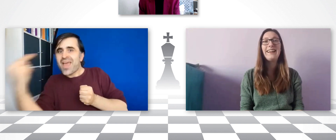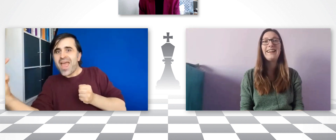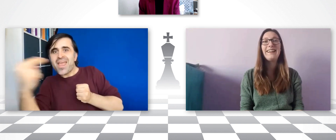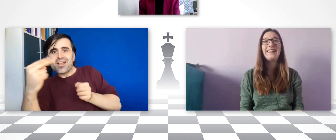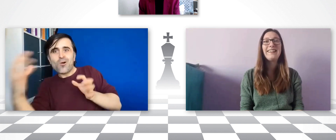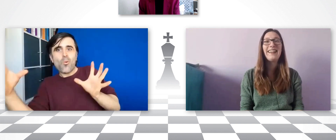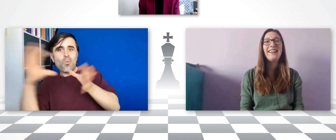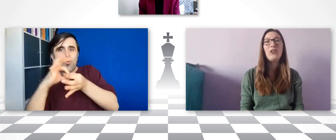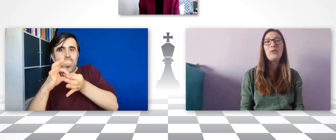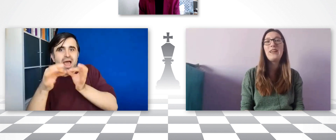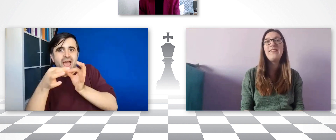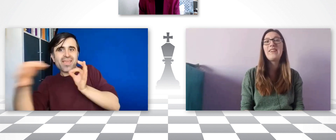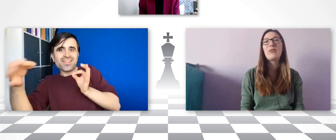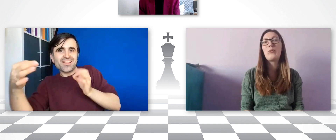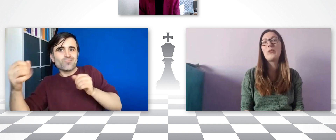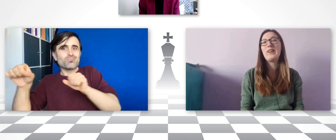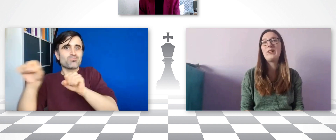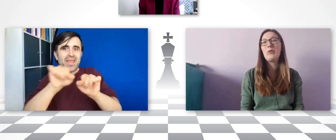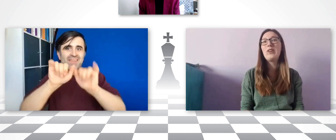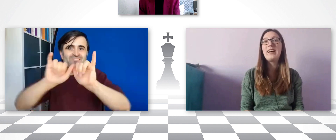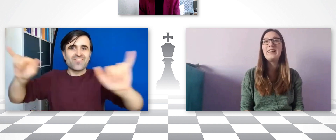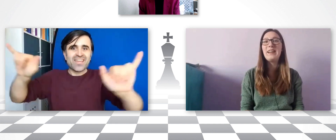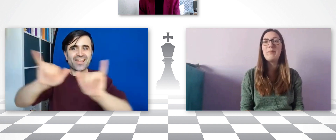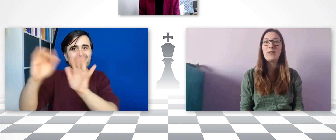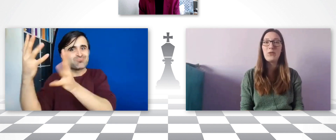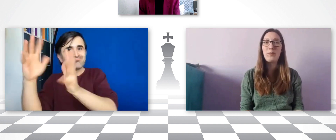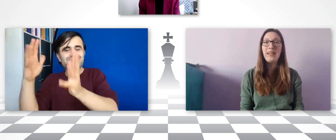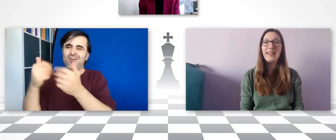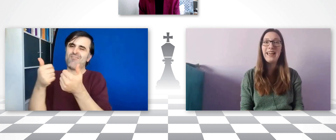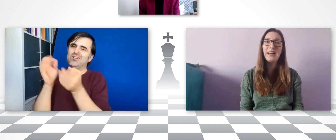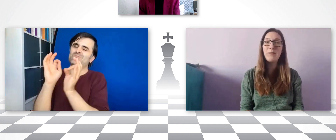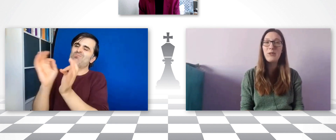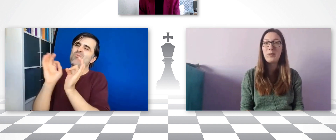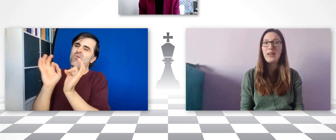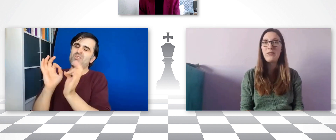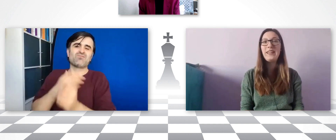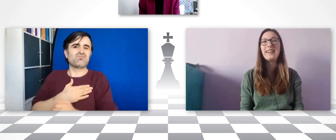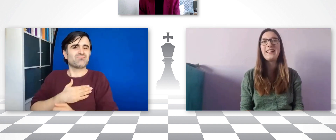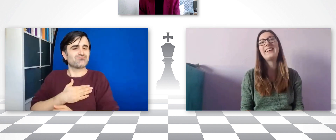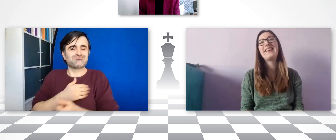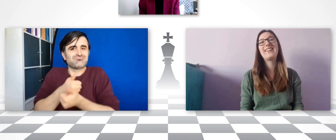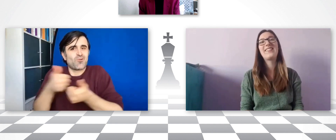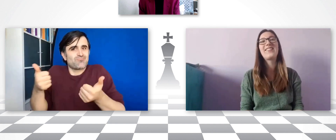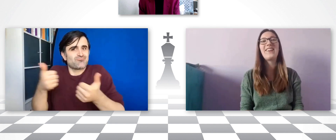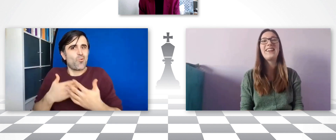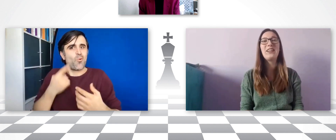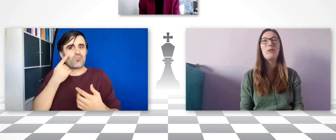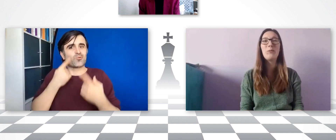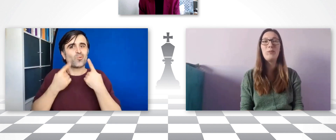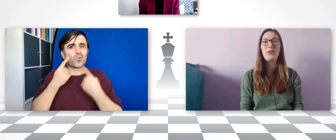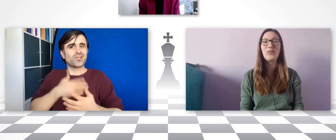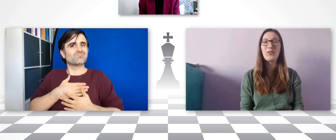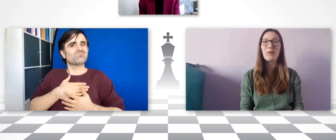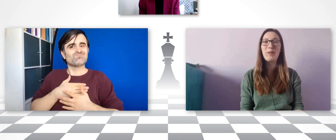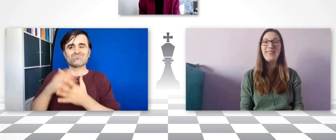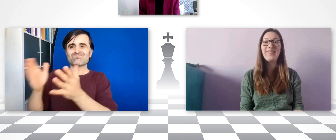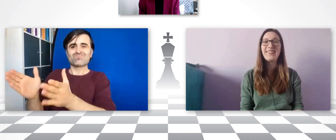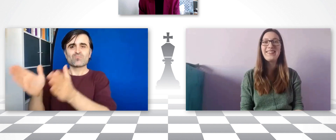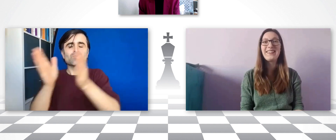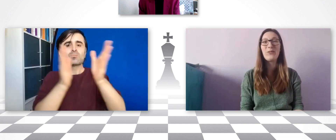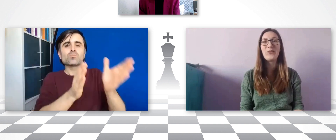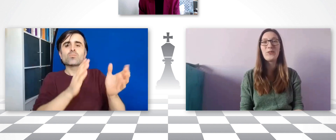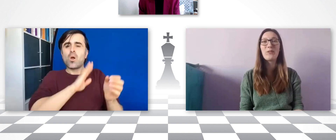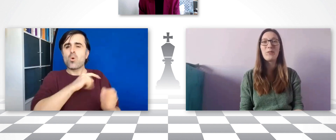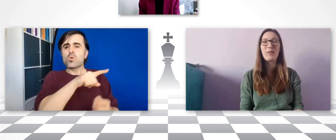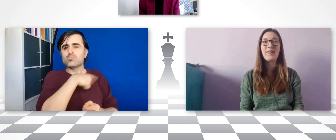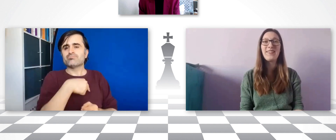En die dove kinderen konden online met ons meekijken, met ons meevieren. En dat was wel een heel bijzonder moment,